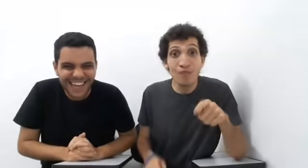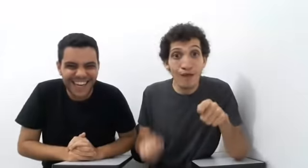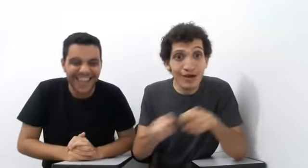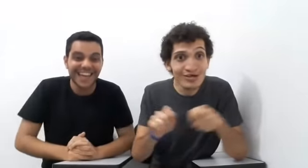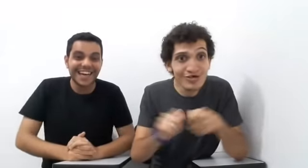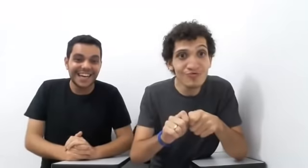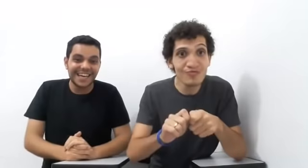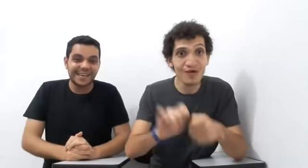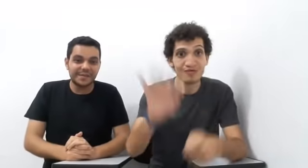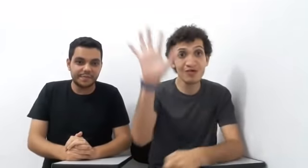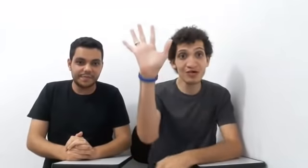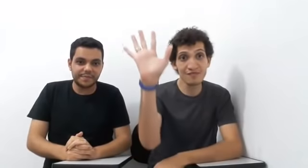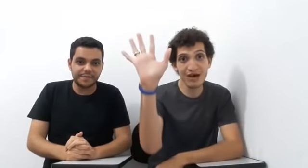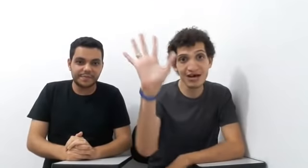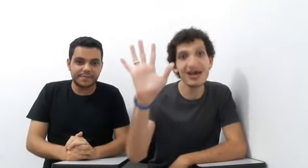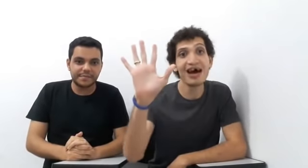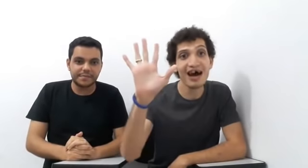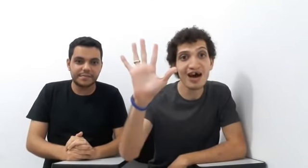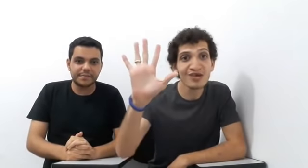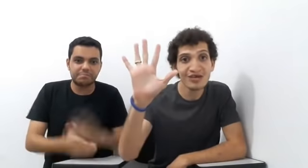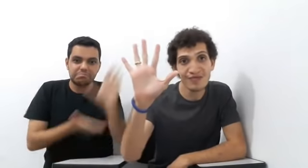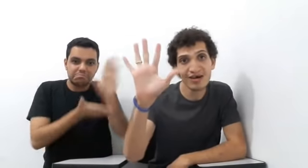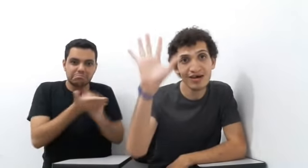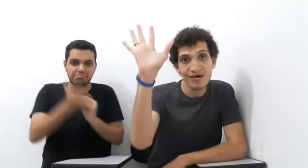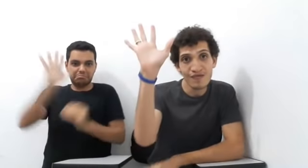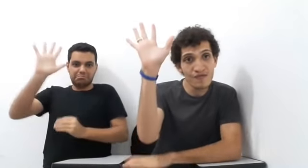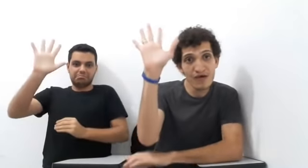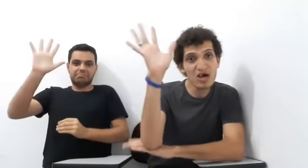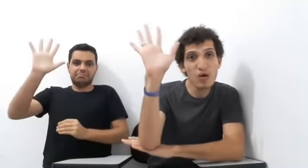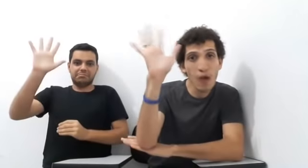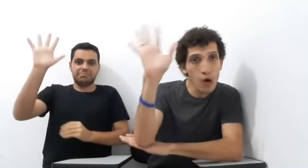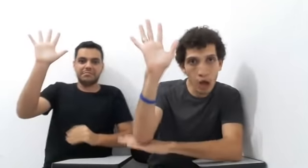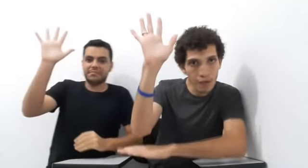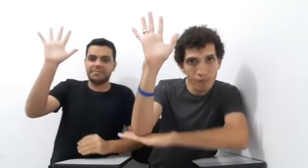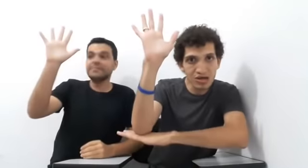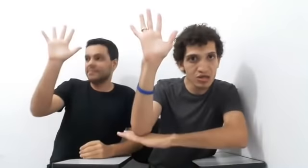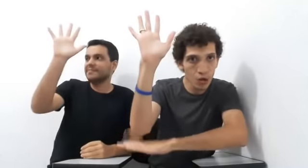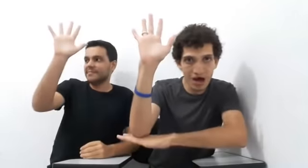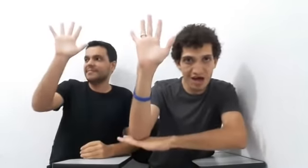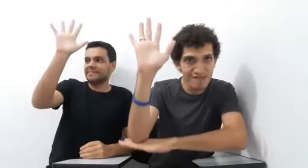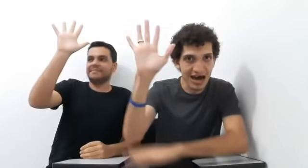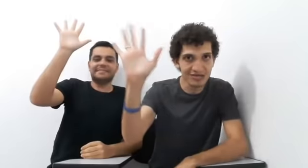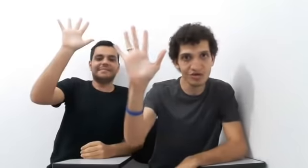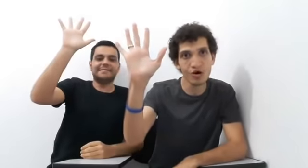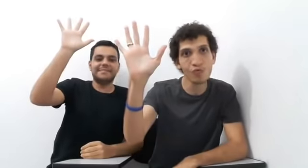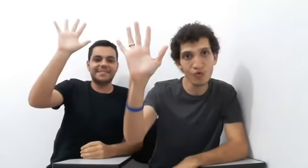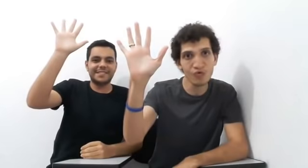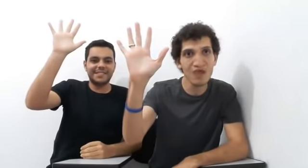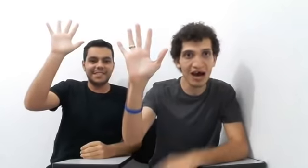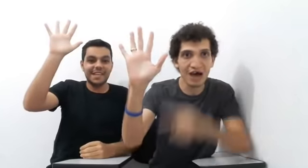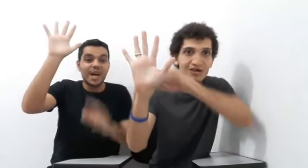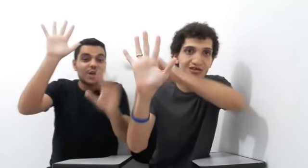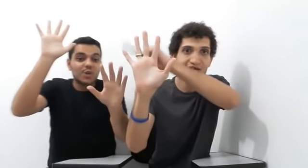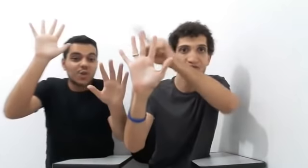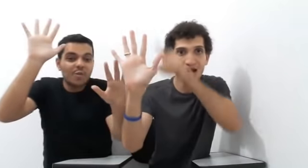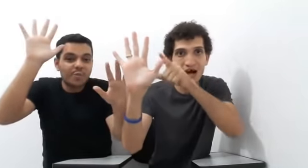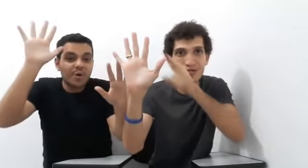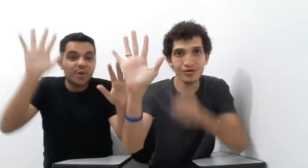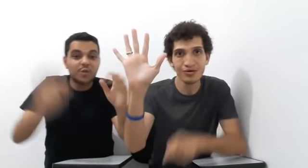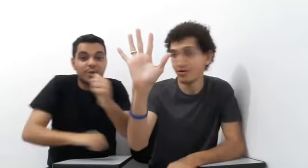para resumo então. Primeiro você faz aí a árvore, né? Não precisa amarrar só o tronco da árvore. Só um ponto, pessoal,